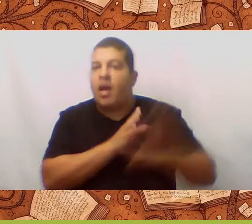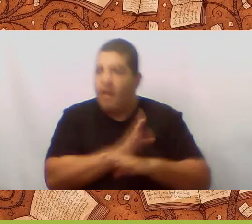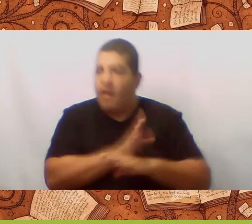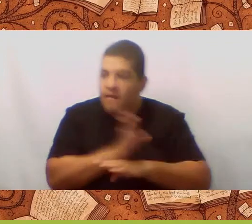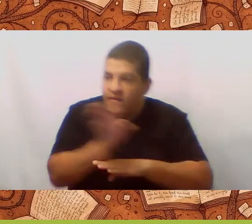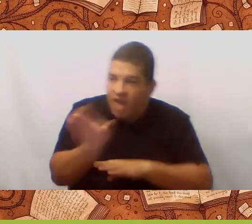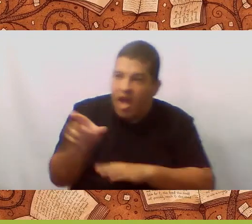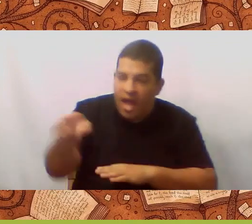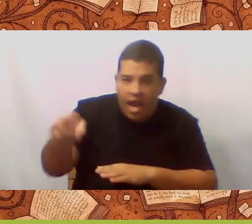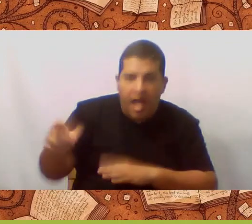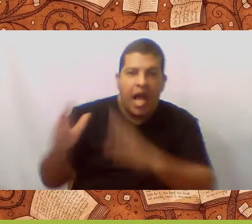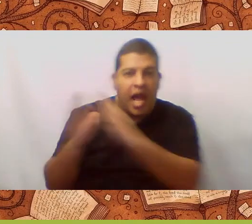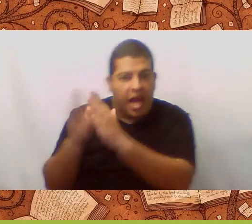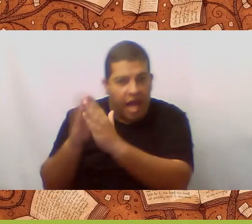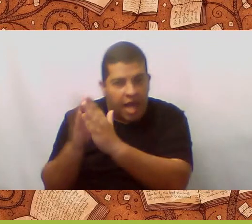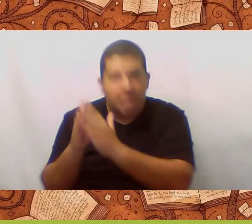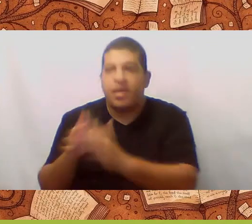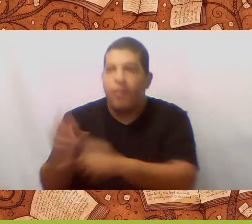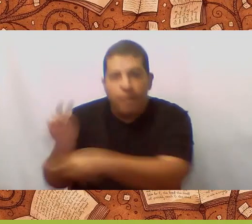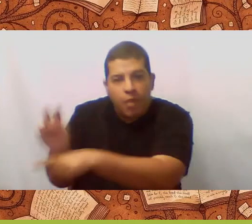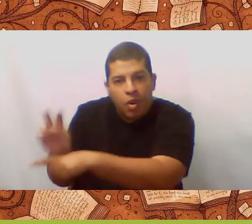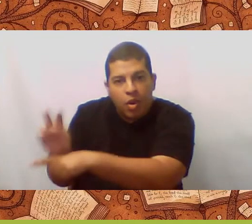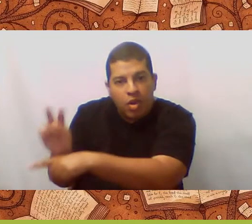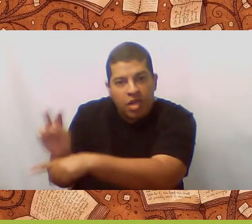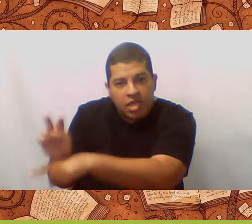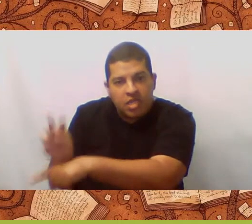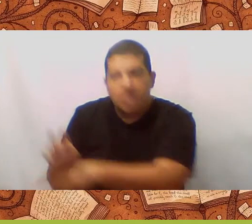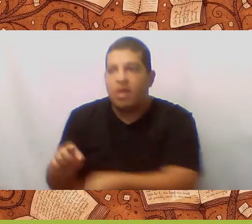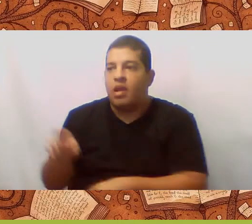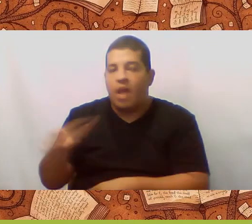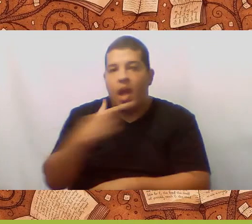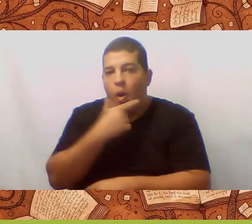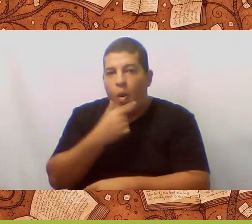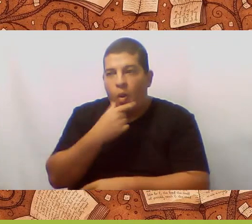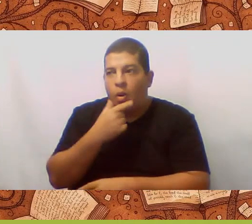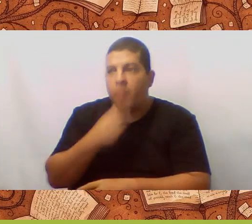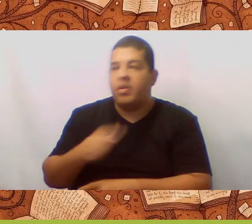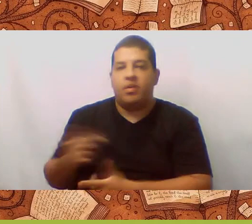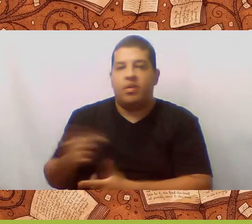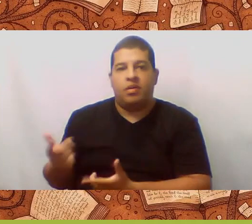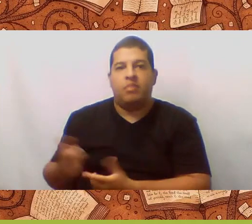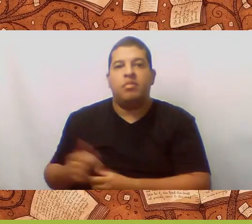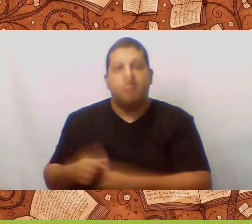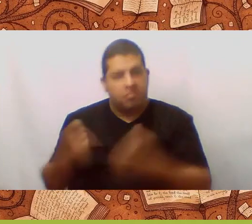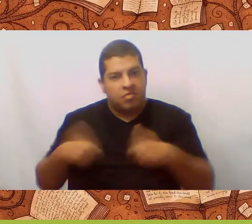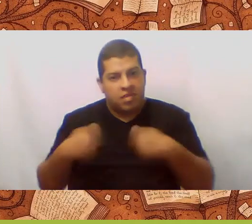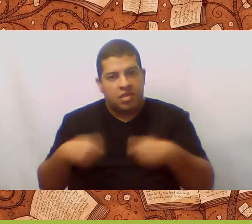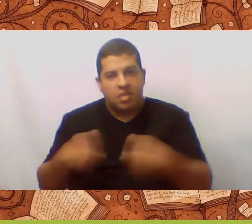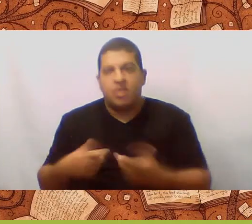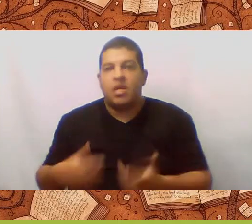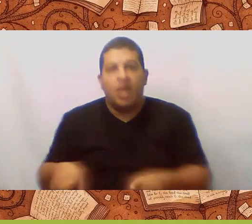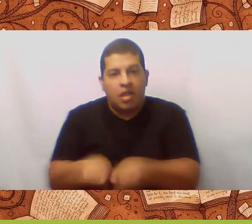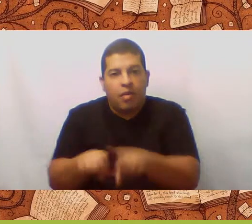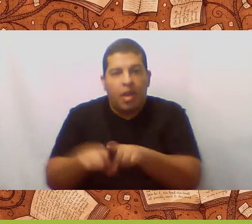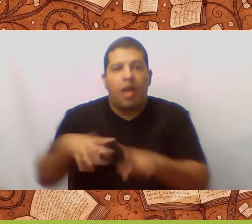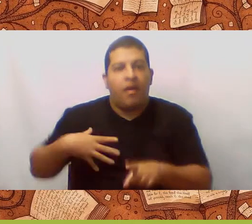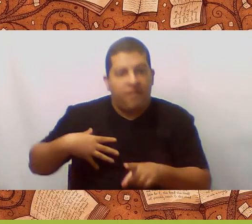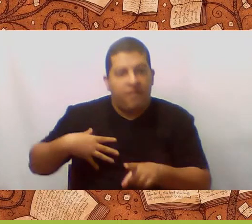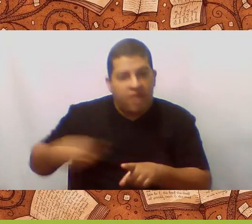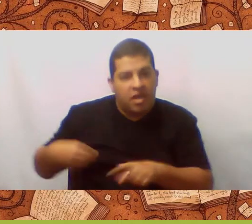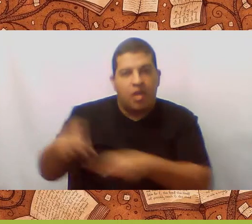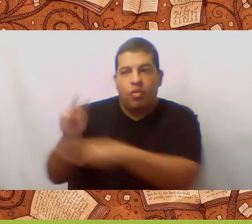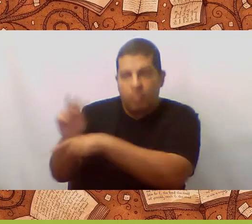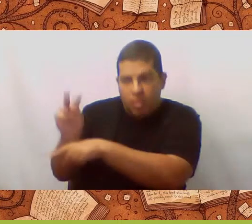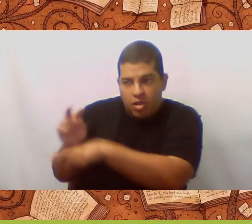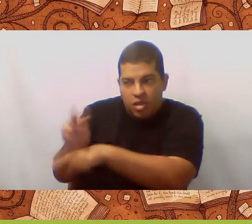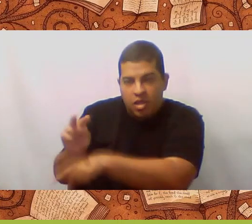violência física dos seus parceiros, né, em relação a elas e aos seus filhos, né, e, ao mesmo tempo, né, um